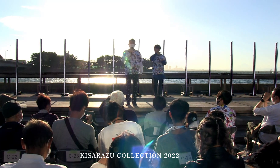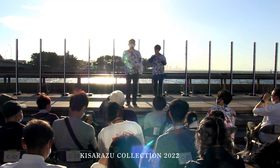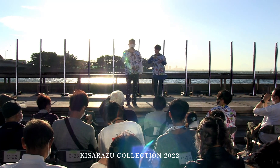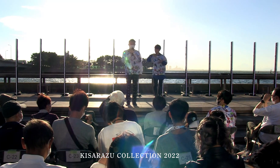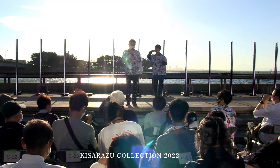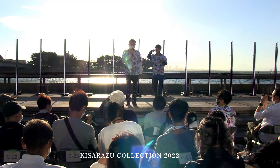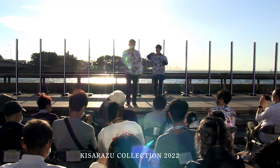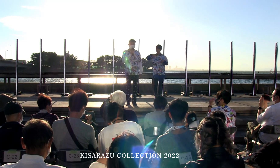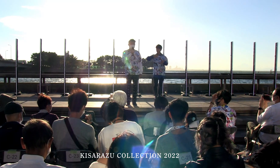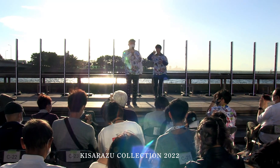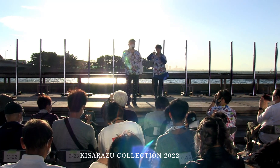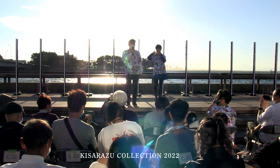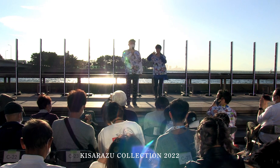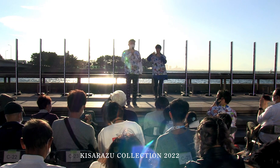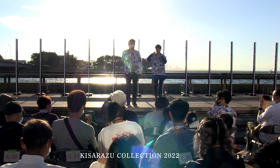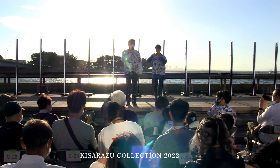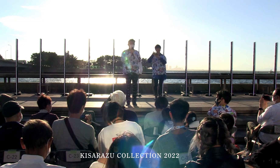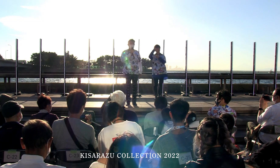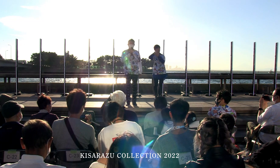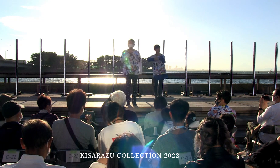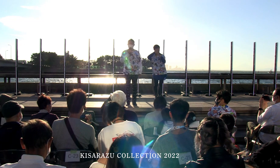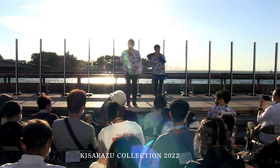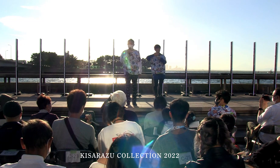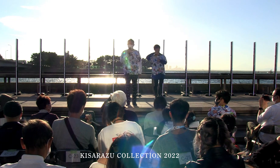市80周年でございます。